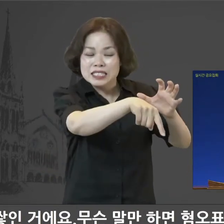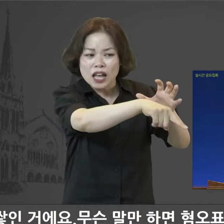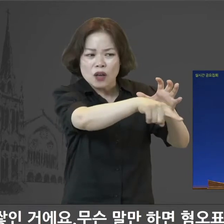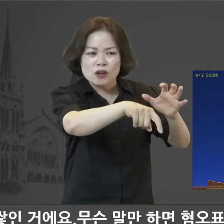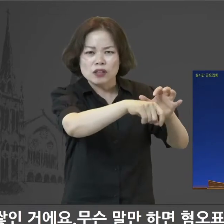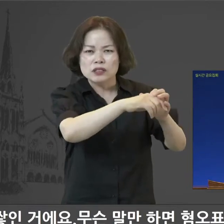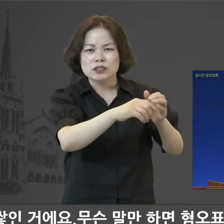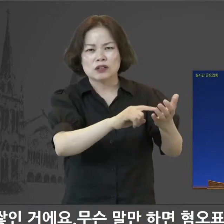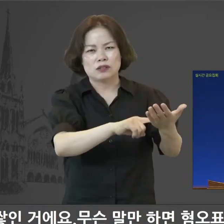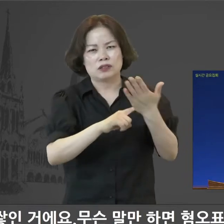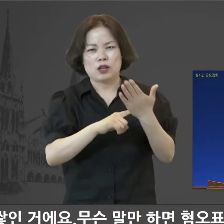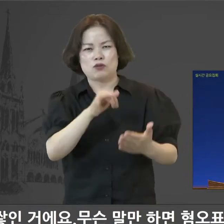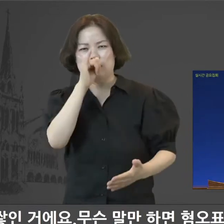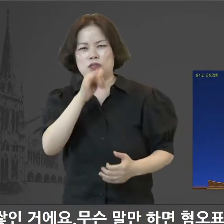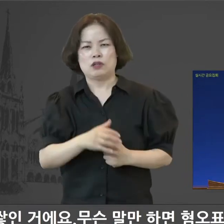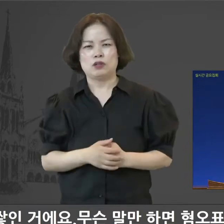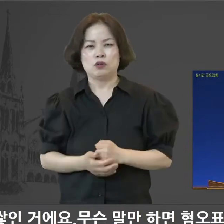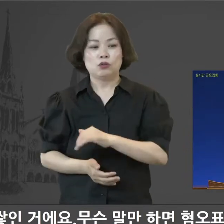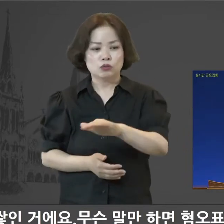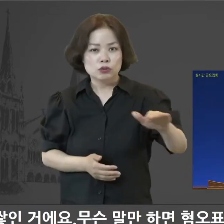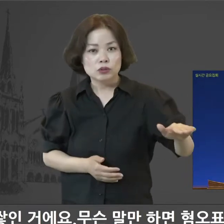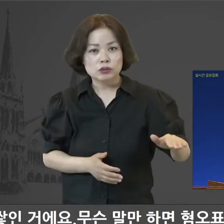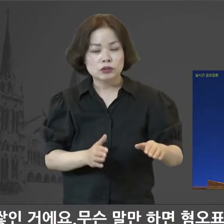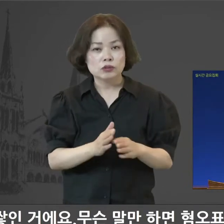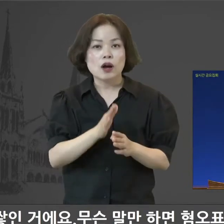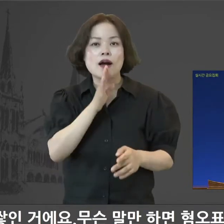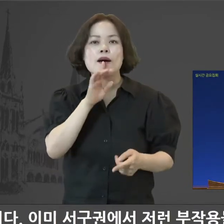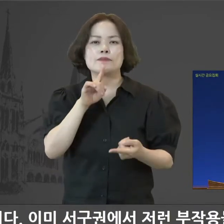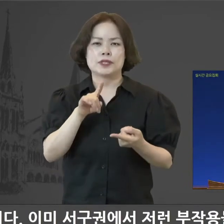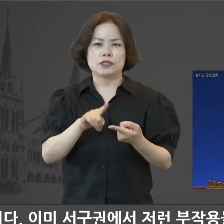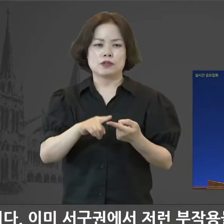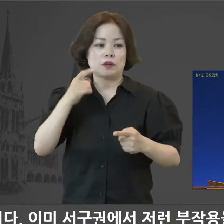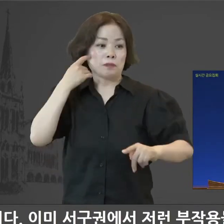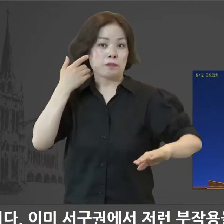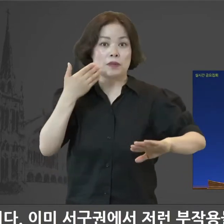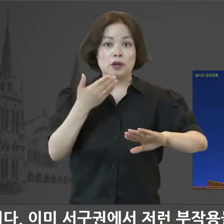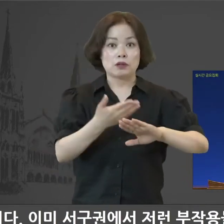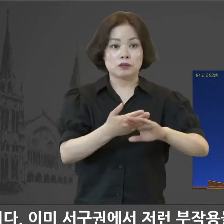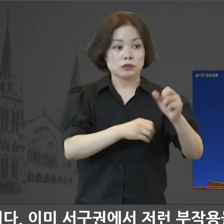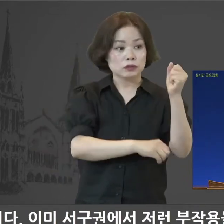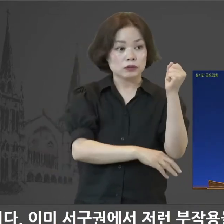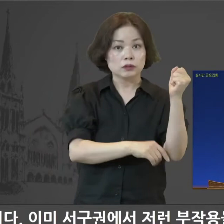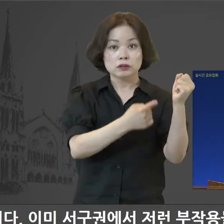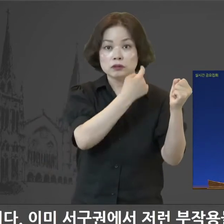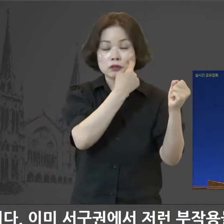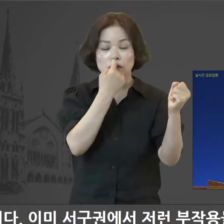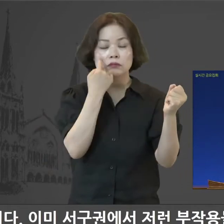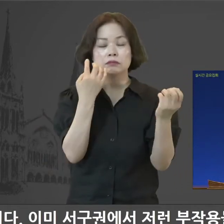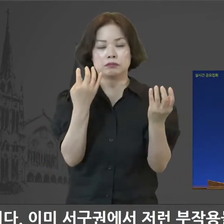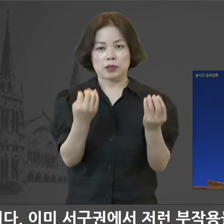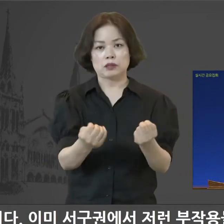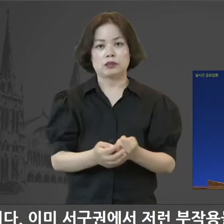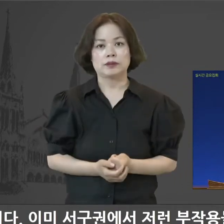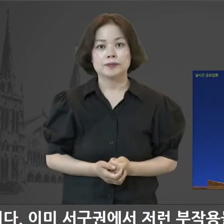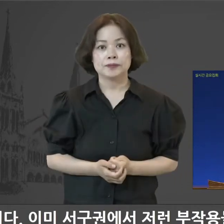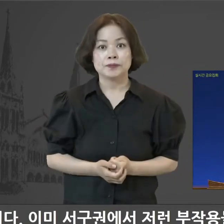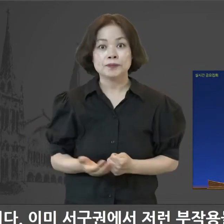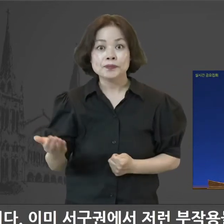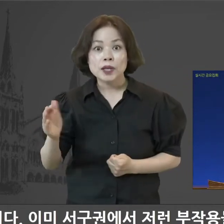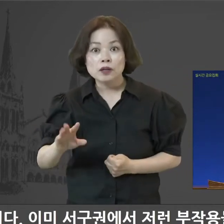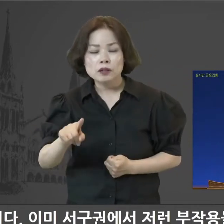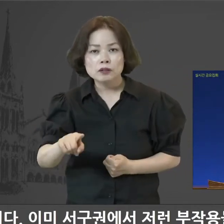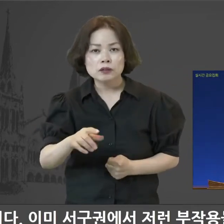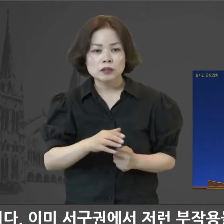있는 것이죠. 그러니까 우리가 합리적으로 반대할 수 있는 근거들은 무궁무진하다. 그런데